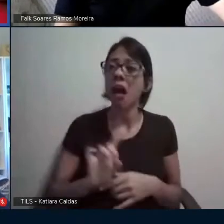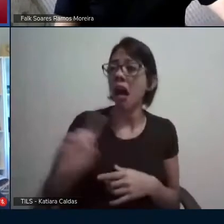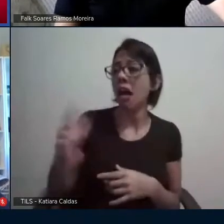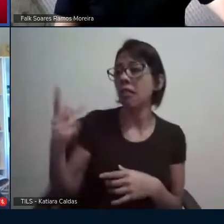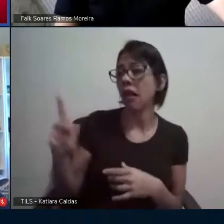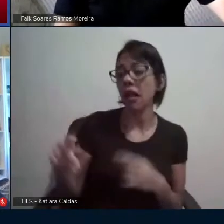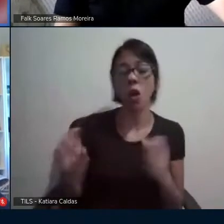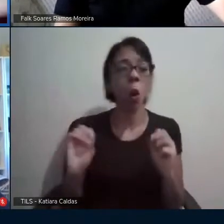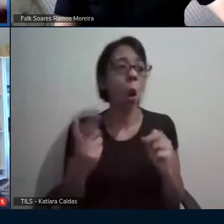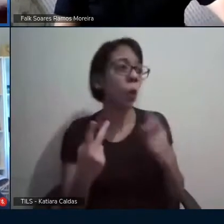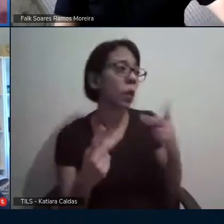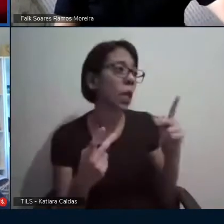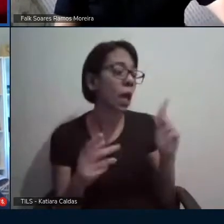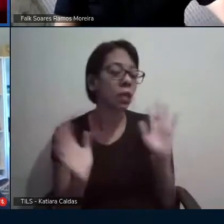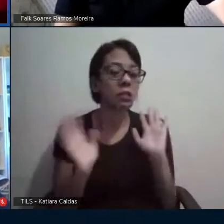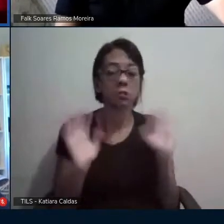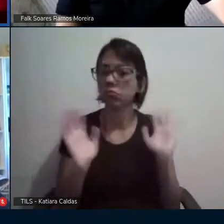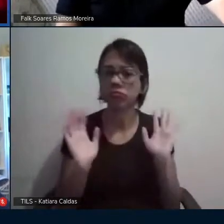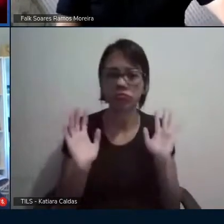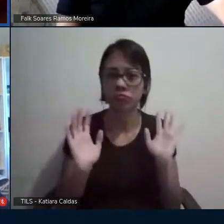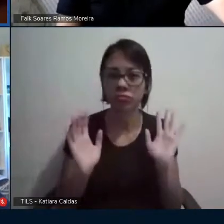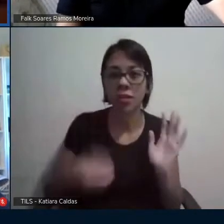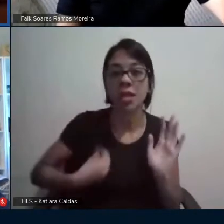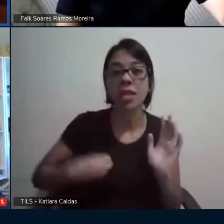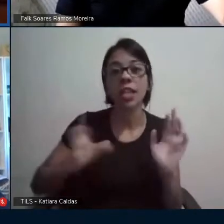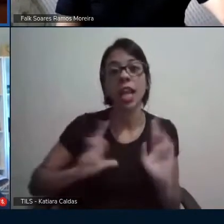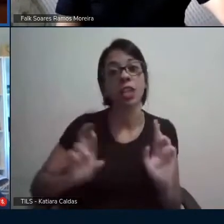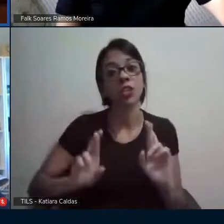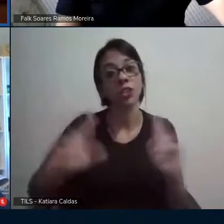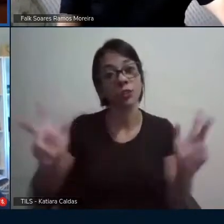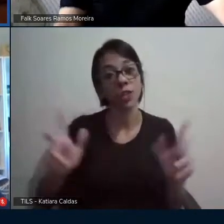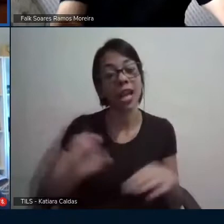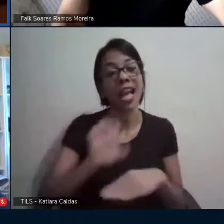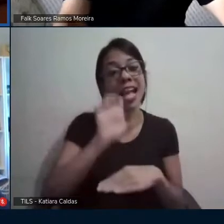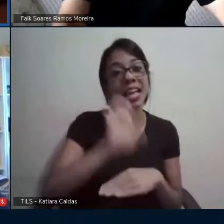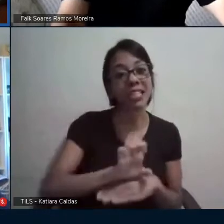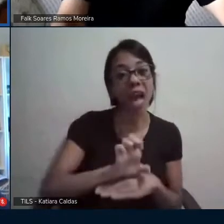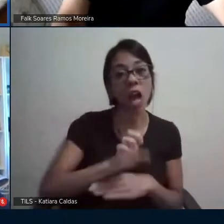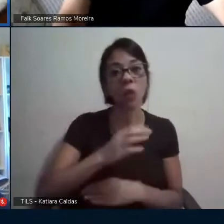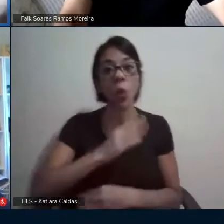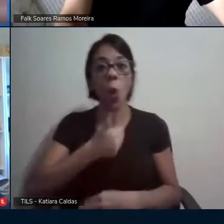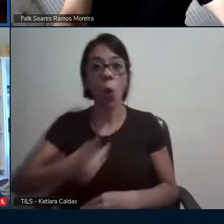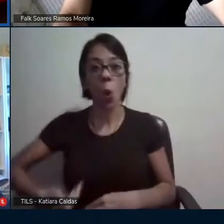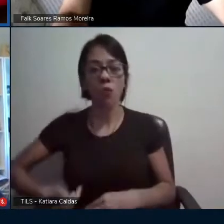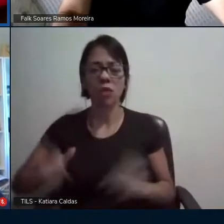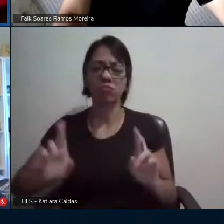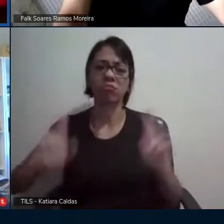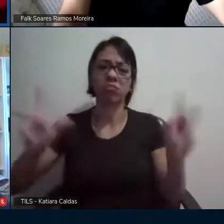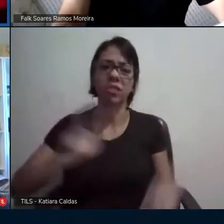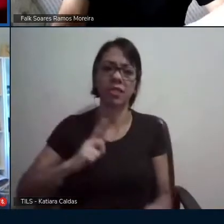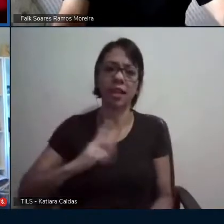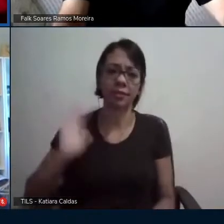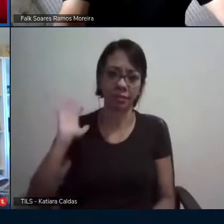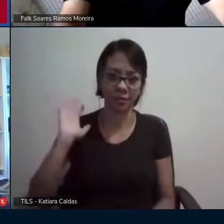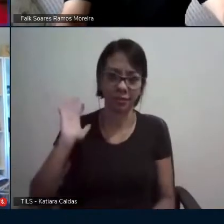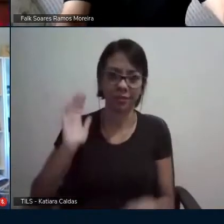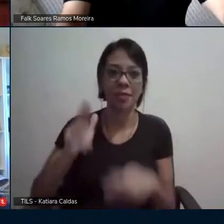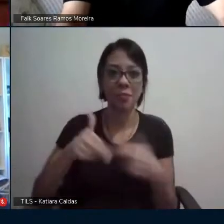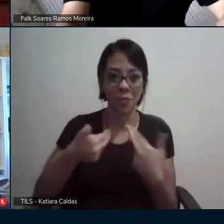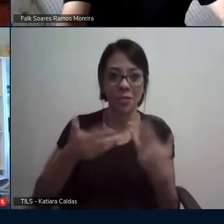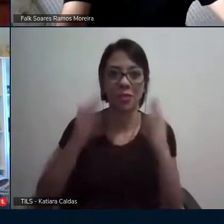de fulano, não. Existe uma diferença entre Estado e governo, são duas coisas diferentes. Então, é isso.